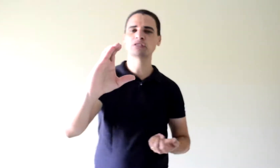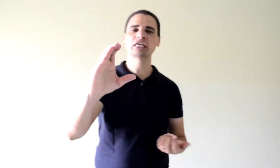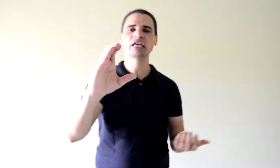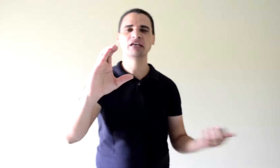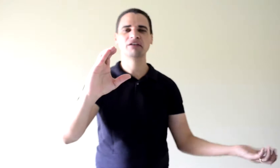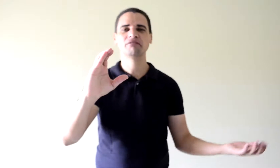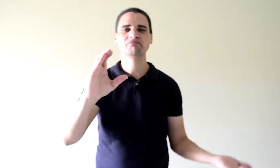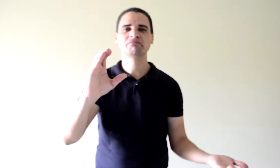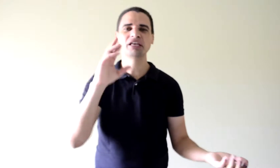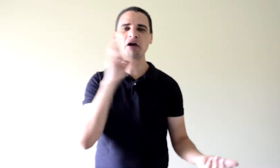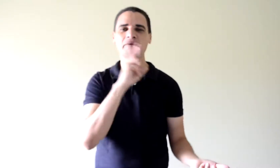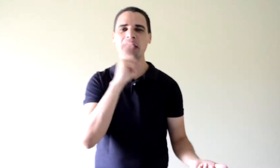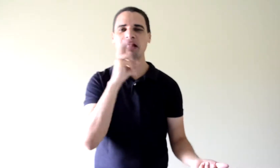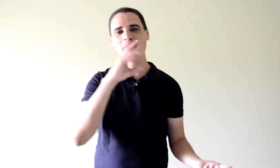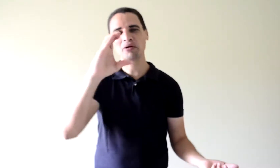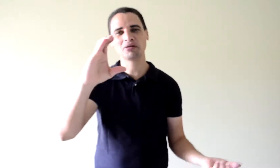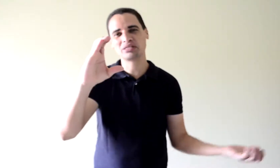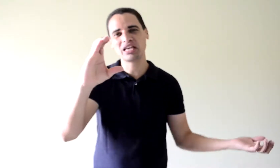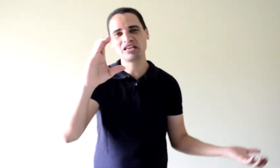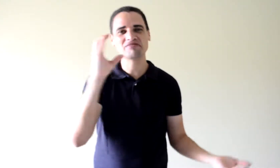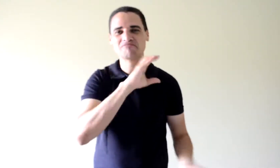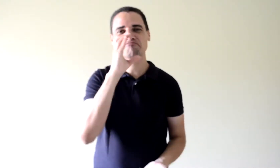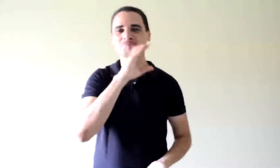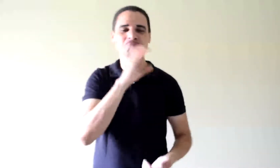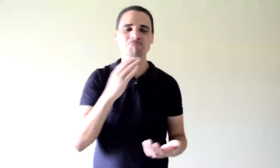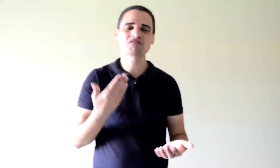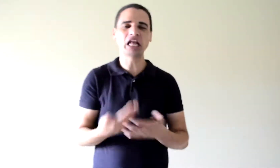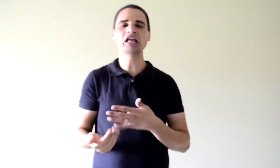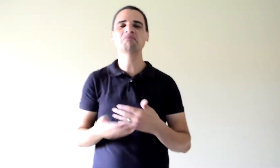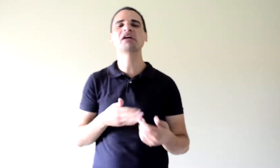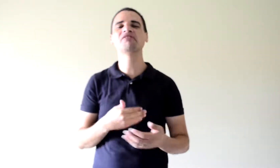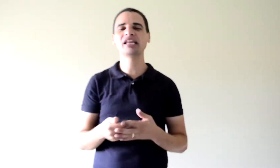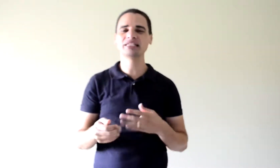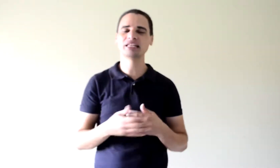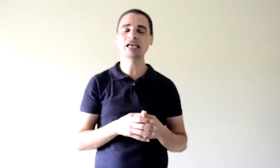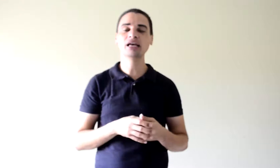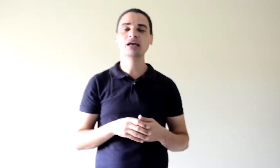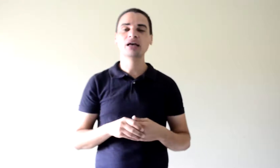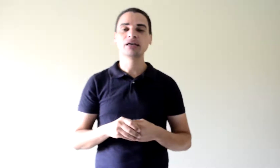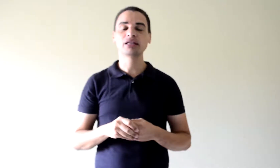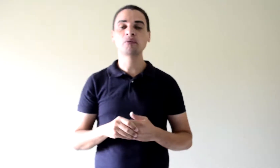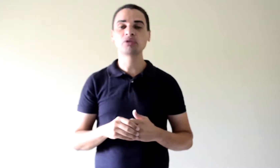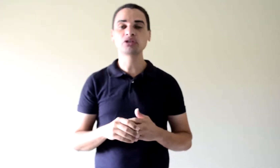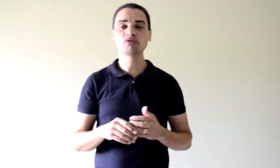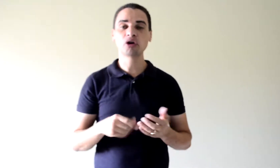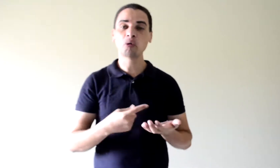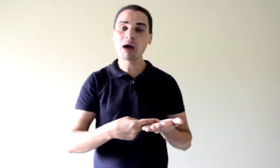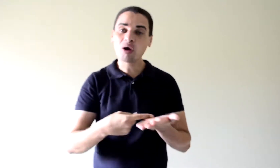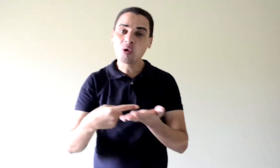C, nem é um R na boca, é um C. Não tem nenhuma referência, né? Então, isso foi um